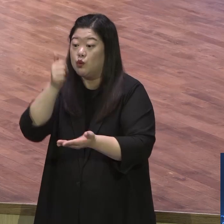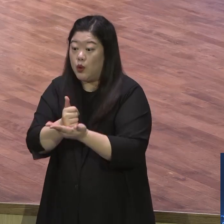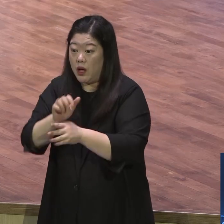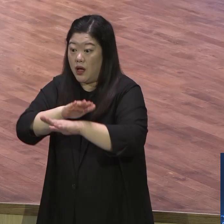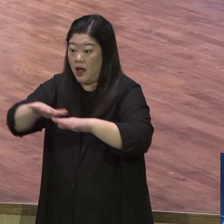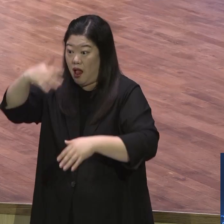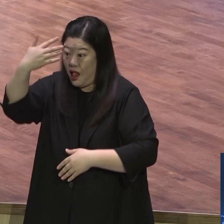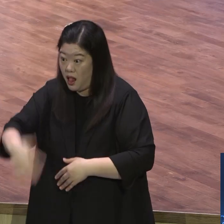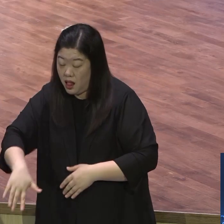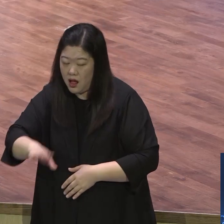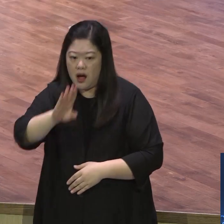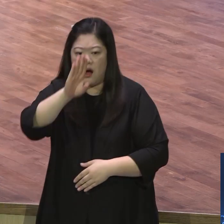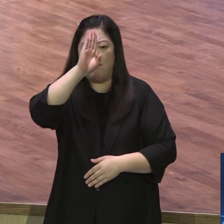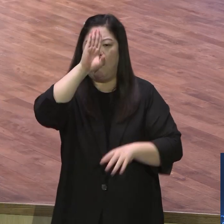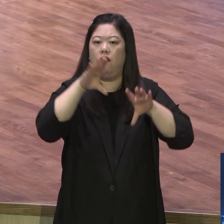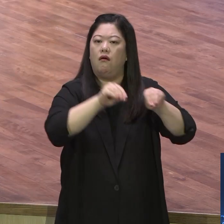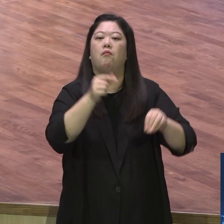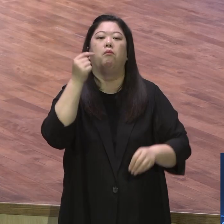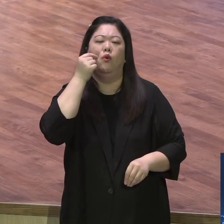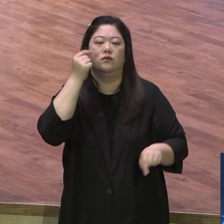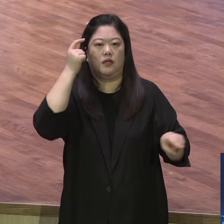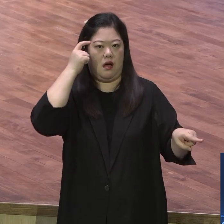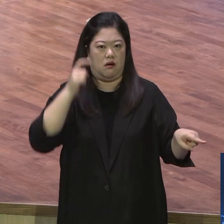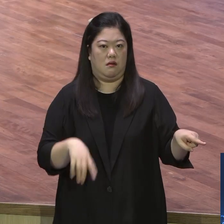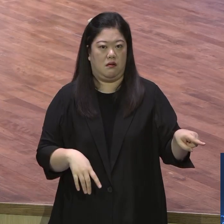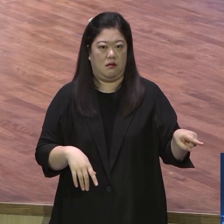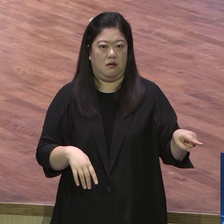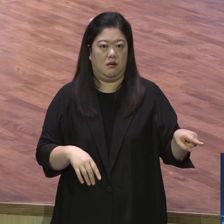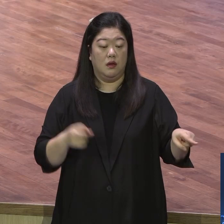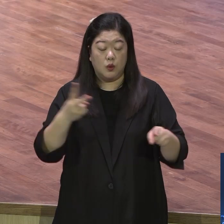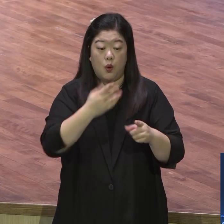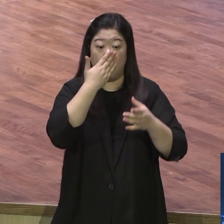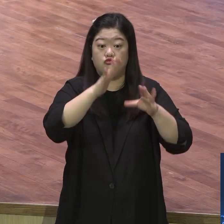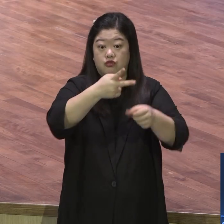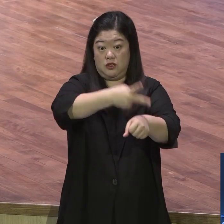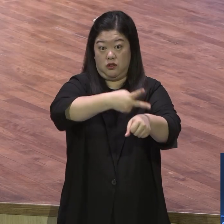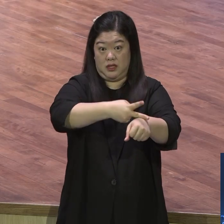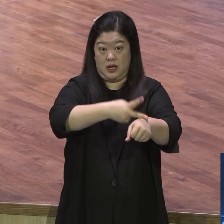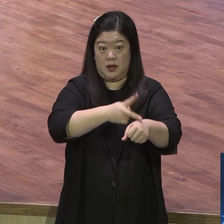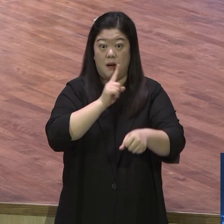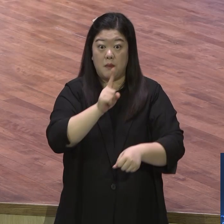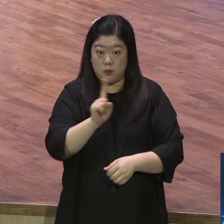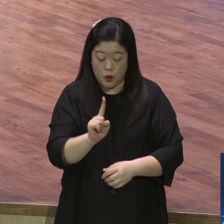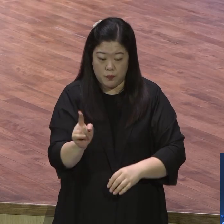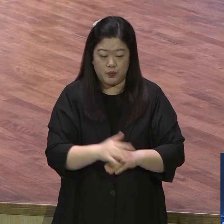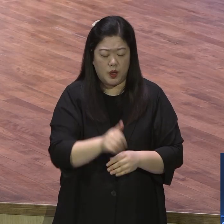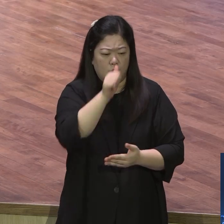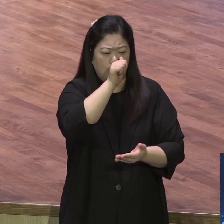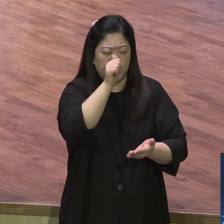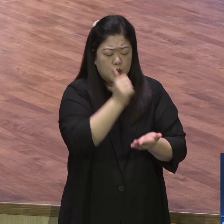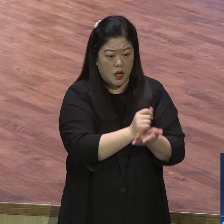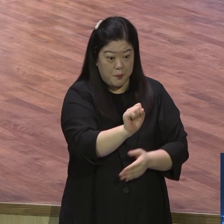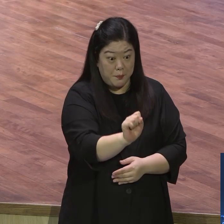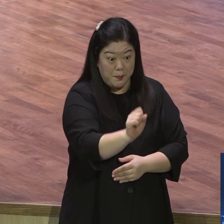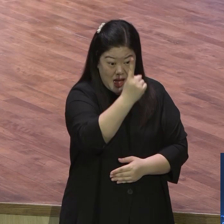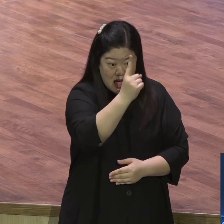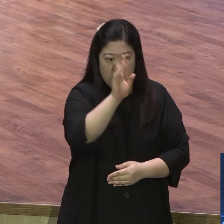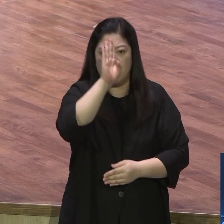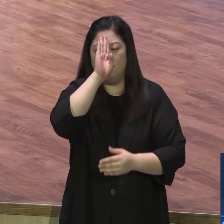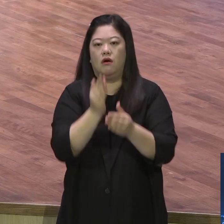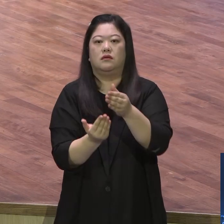믿겼어요 그중에 라피 암이라는 분은요 죄 없이는 죽음이 없고 범죄 없이는 고통도 없다